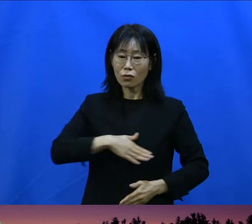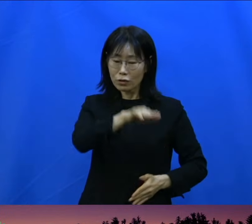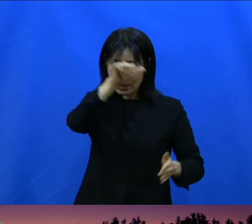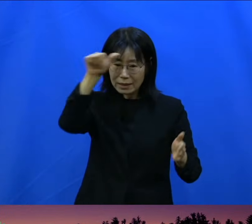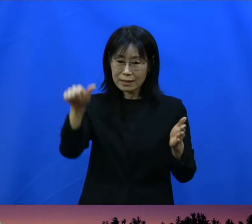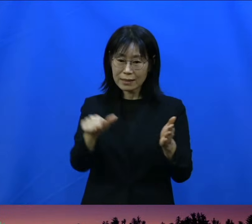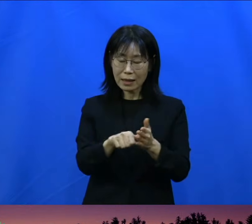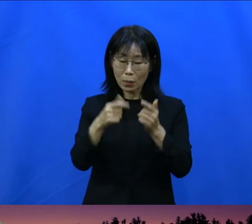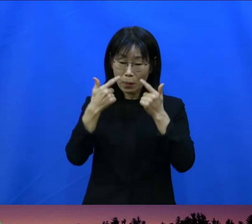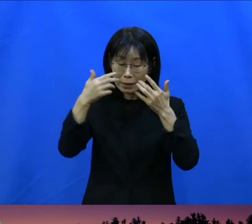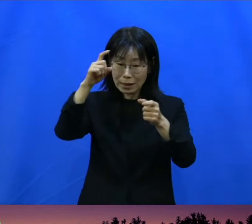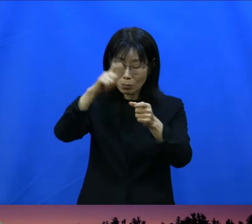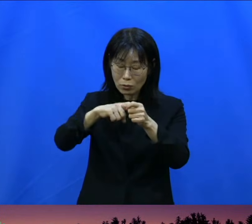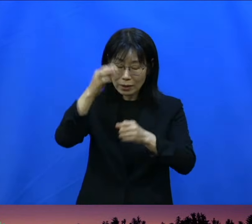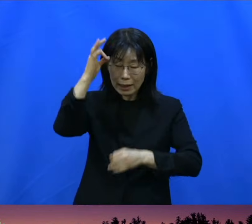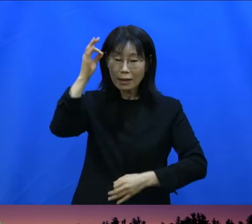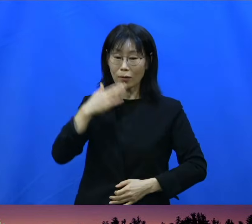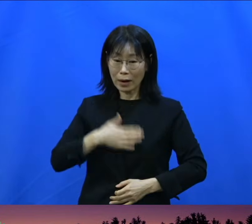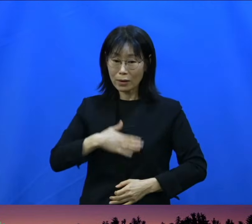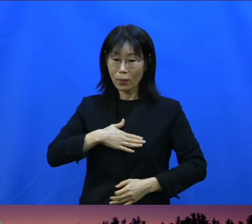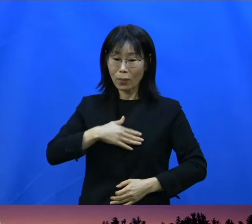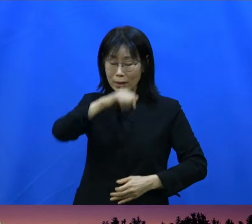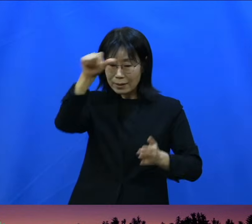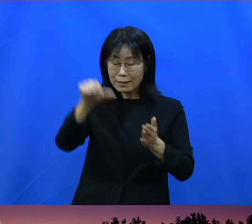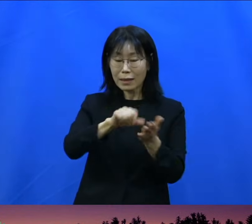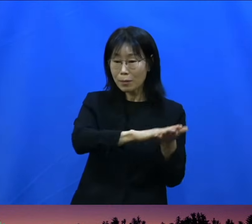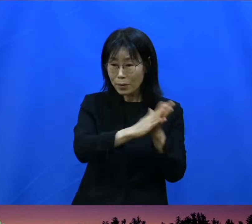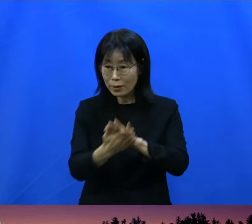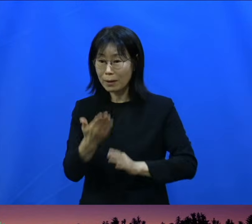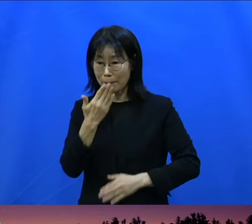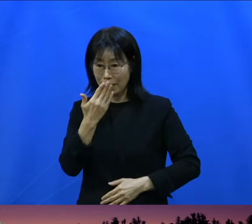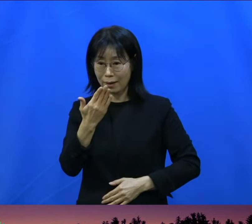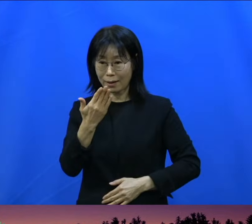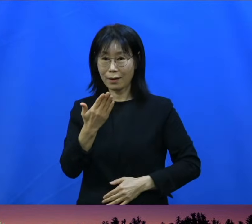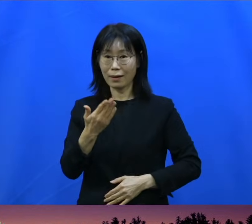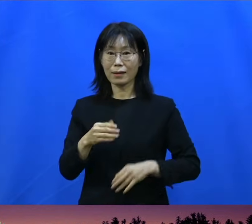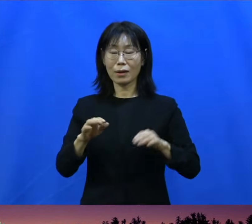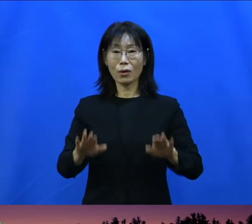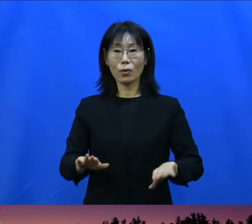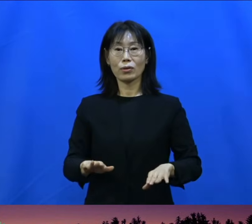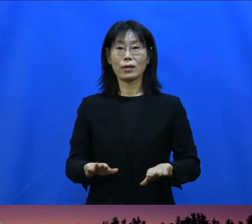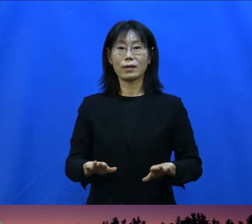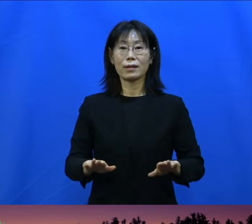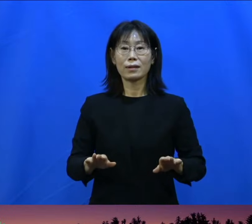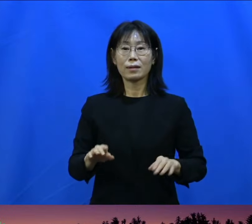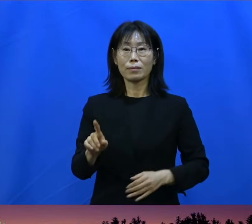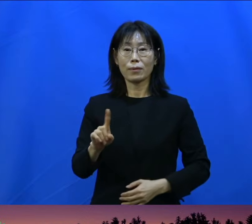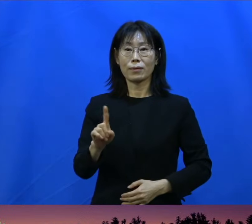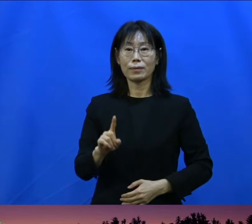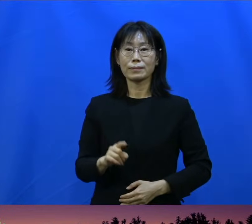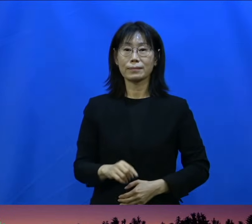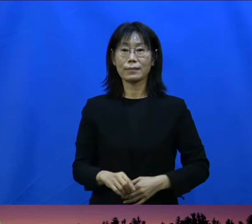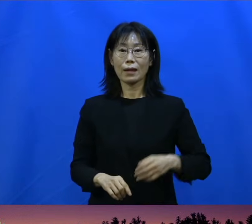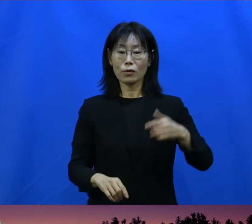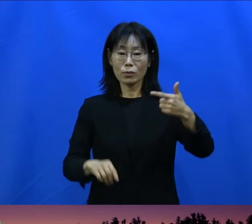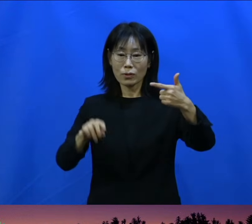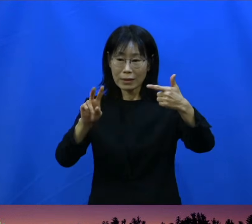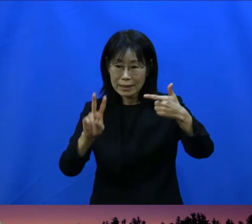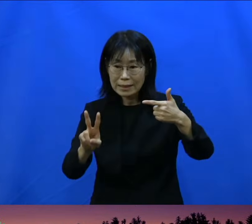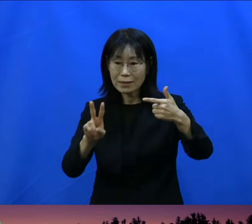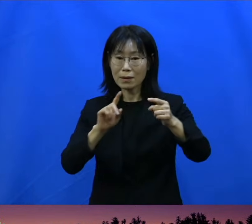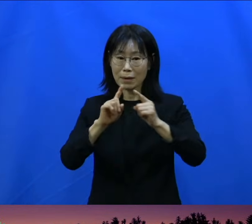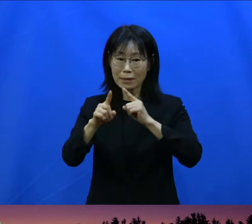여러분 이사야가 처음 하나님을 만난 건 알 거예요. 이전에도 만났어요. 근데 본문은 뭐죠? 깊이 만나는